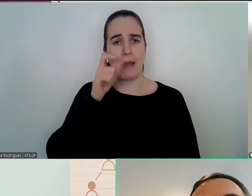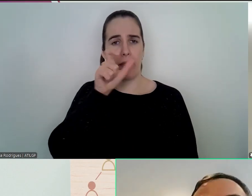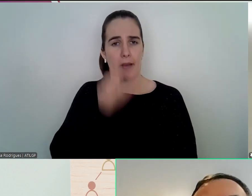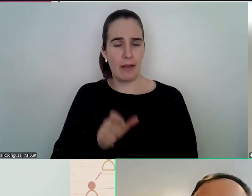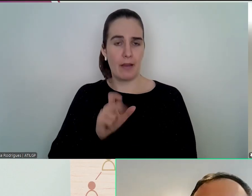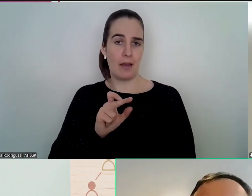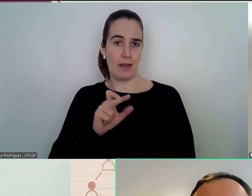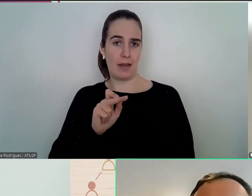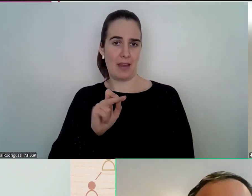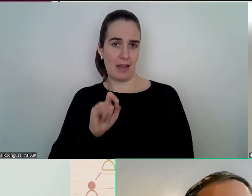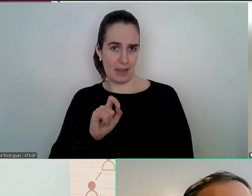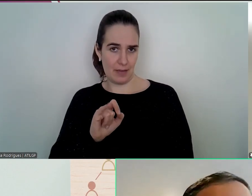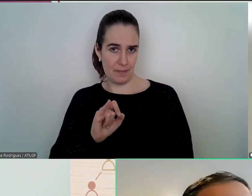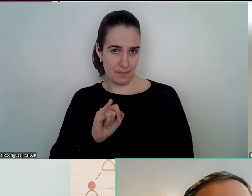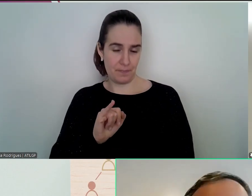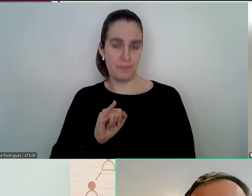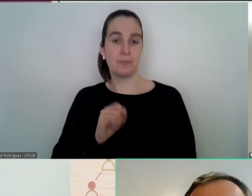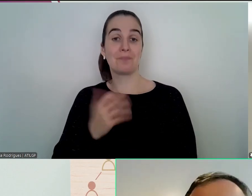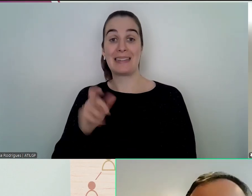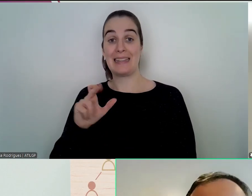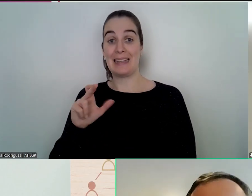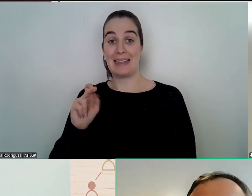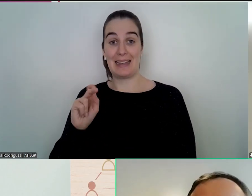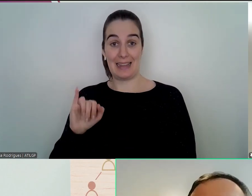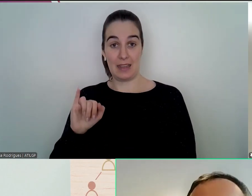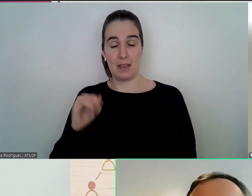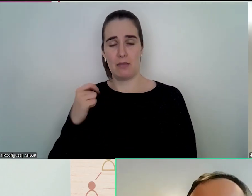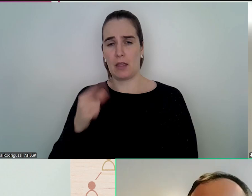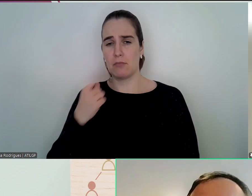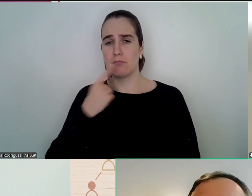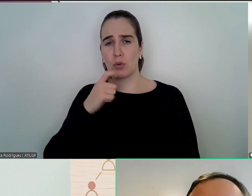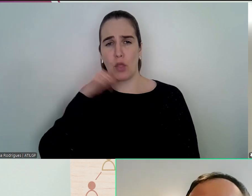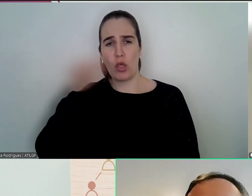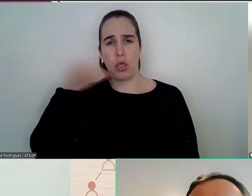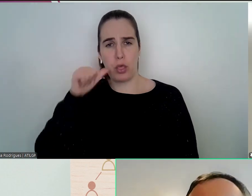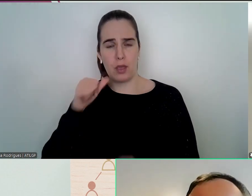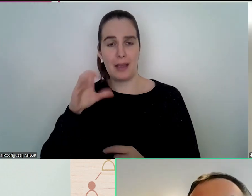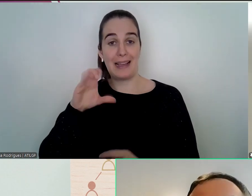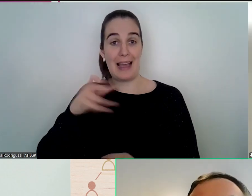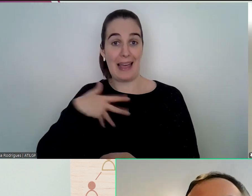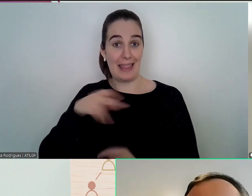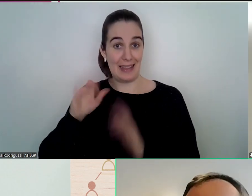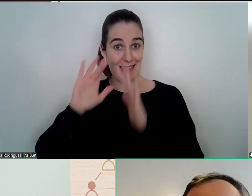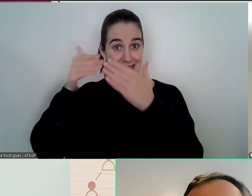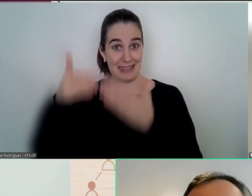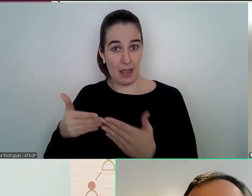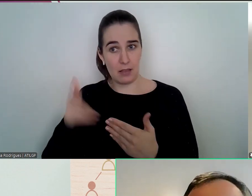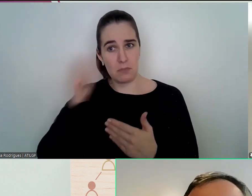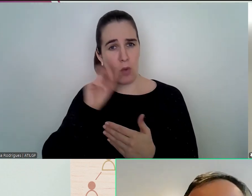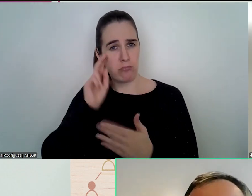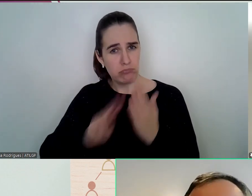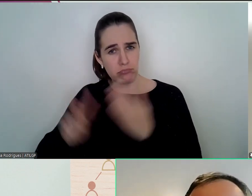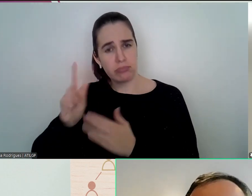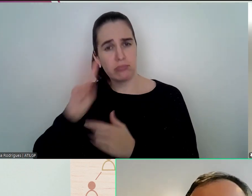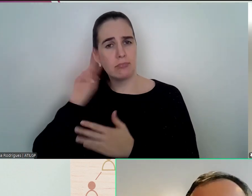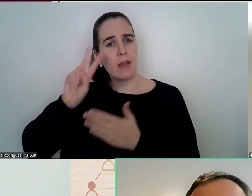seu papel, etc. E, portanto, neste momento há um conjunto de perguntas frequentes no site da CADA que ajudam também a compreender o